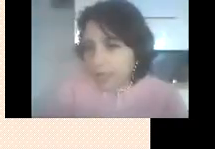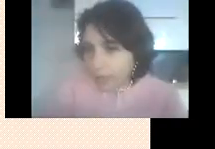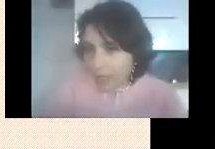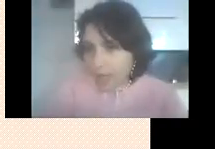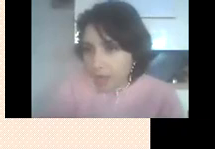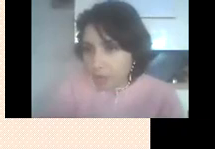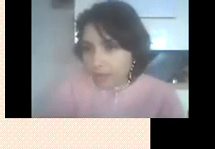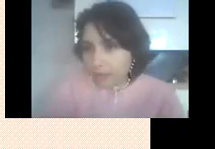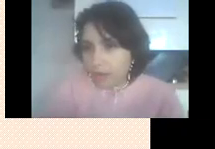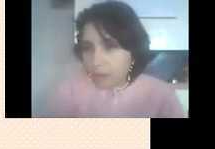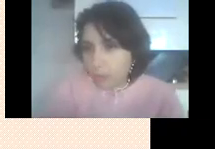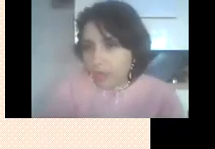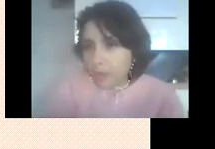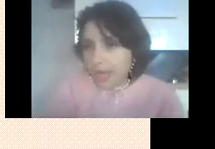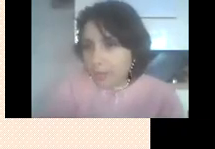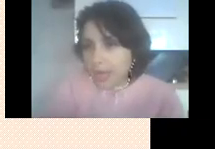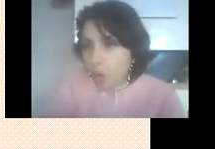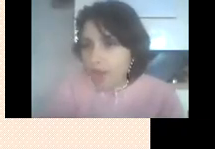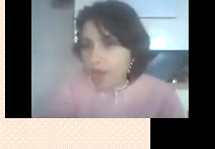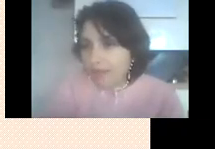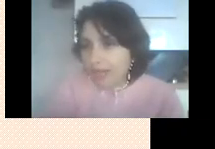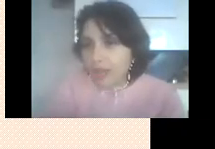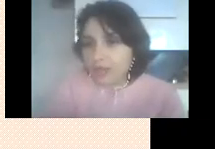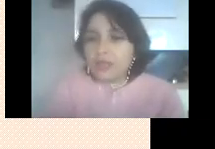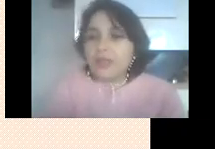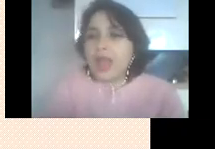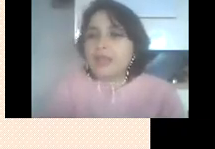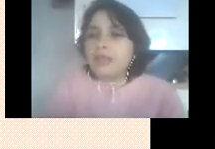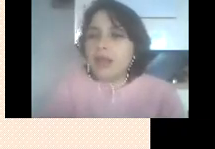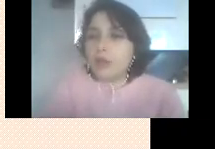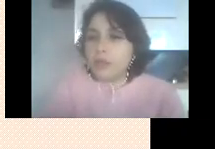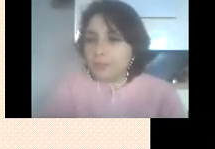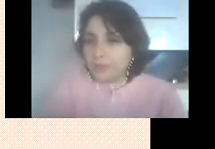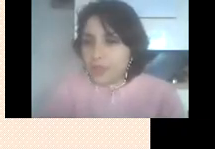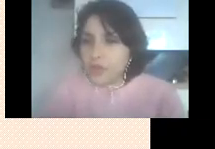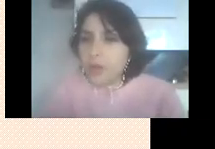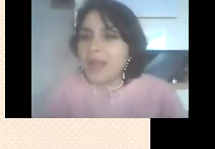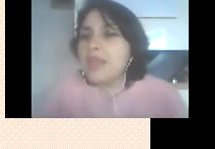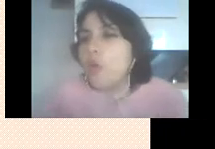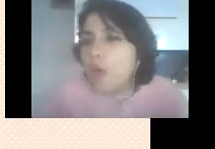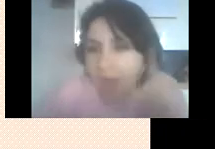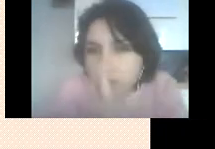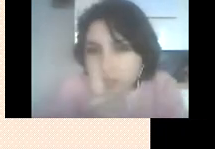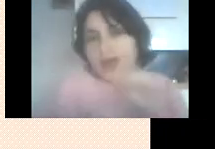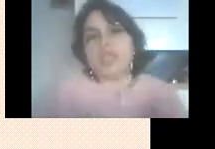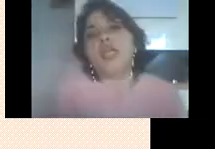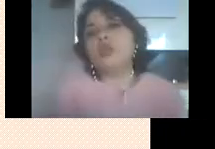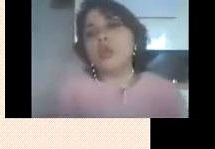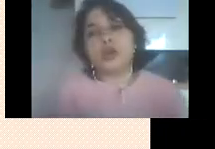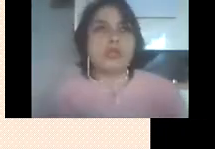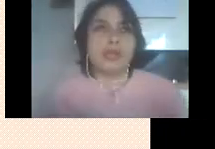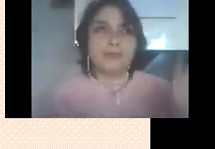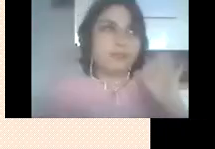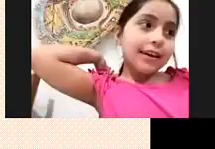Constanza Guerrero, ¿me quieres ayudar? ¿Puedes nombrarme un, a ver, ahí te activé el audio. Nómbrame una cosa frágil